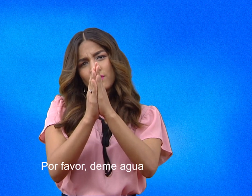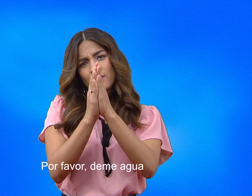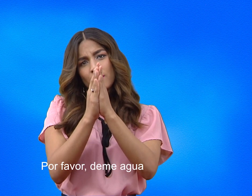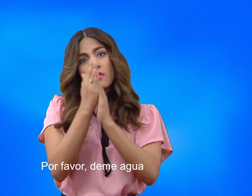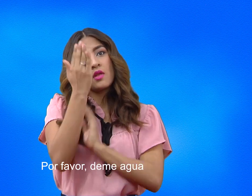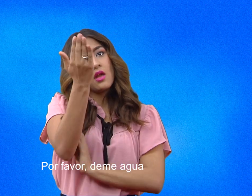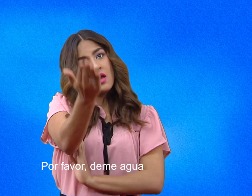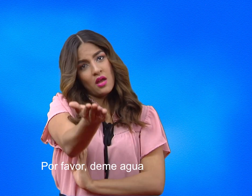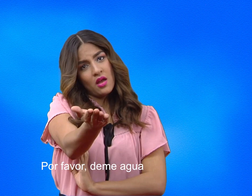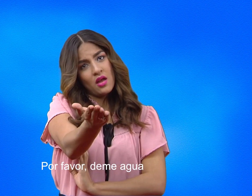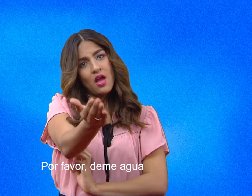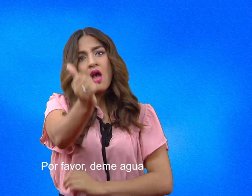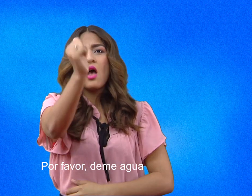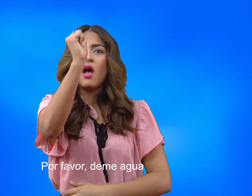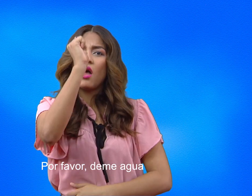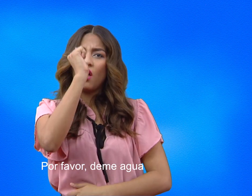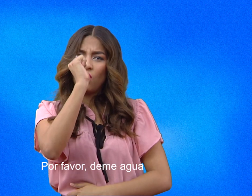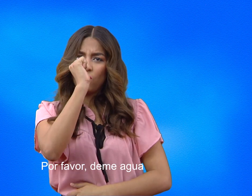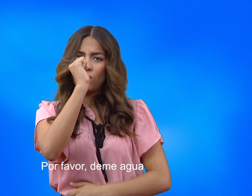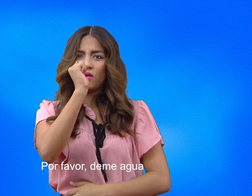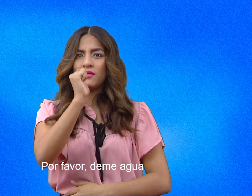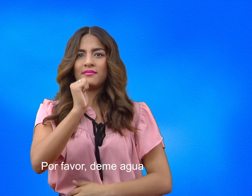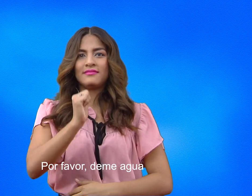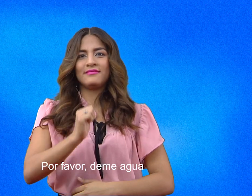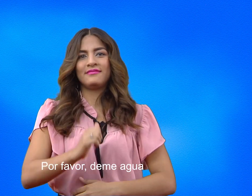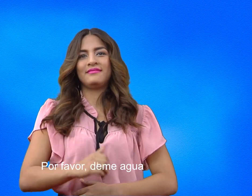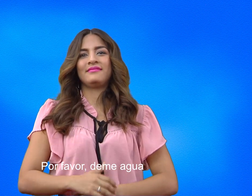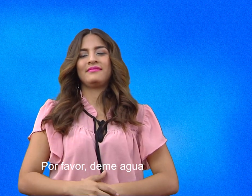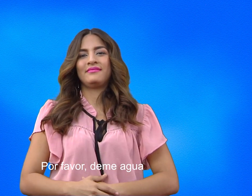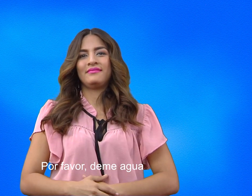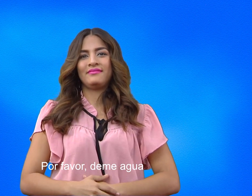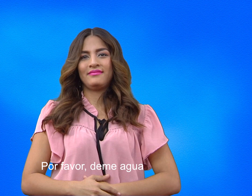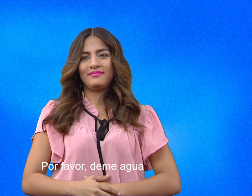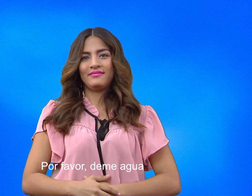Por favor, deme agua.